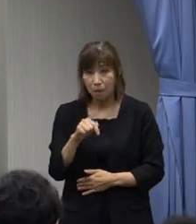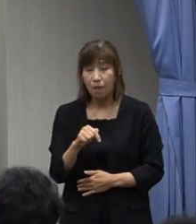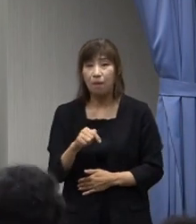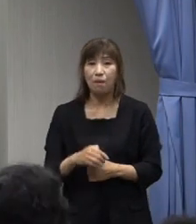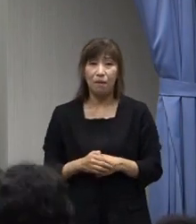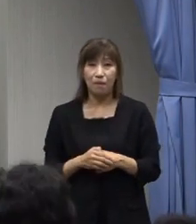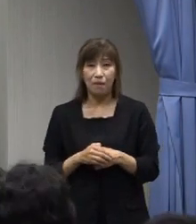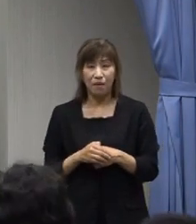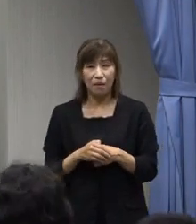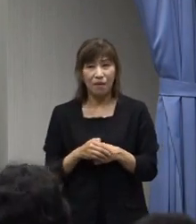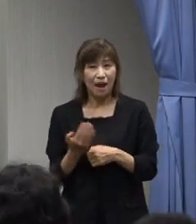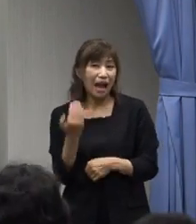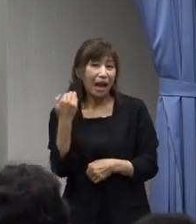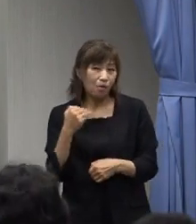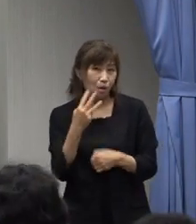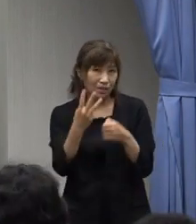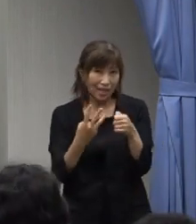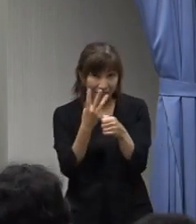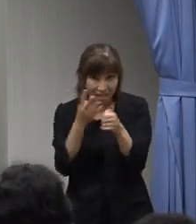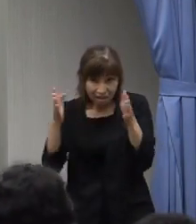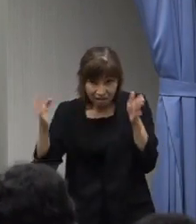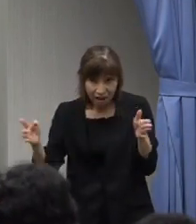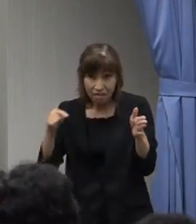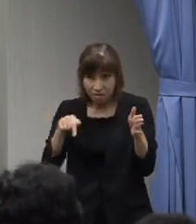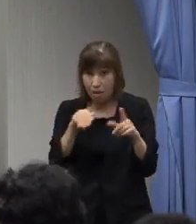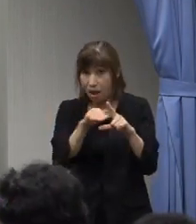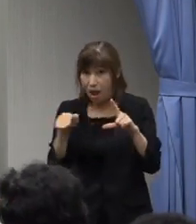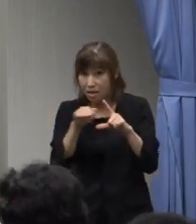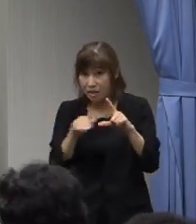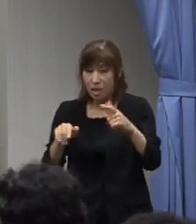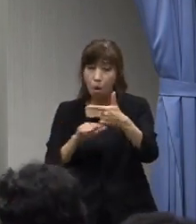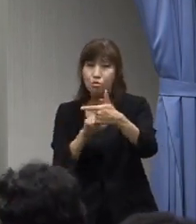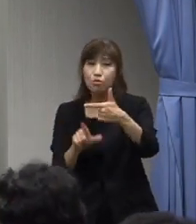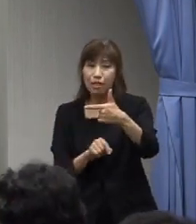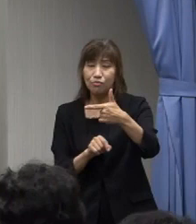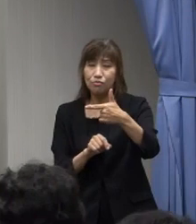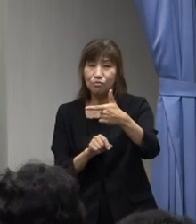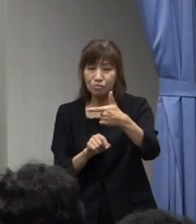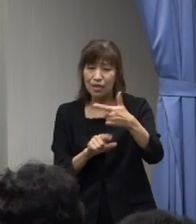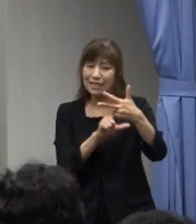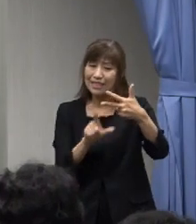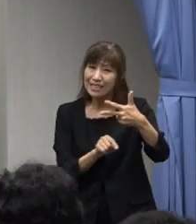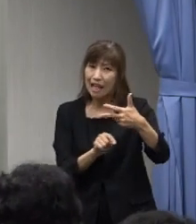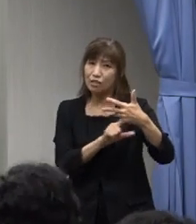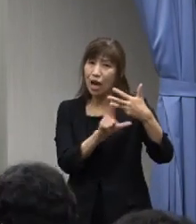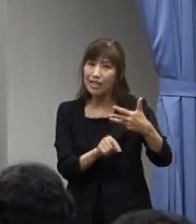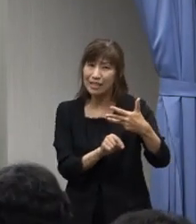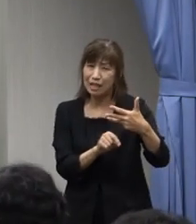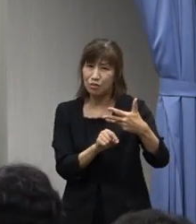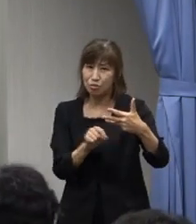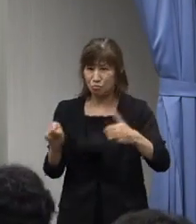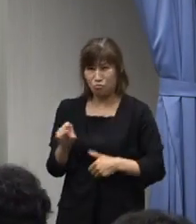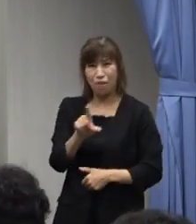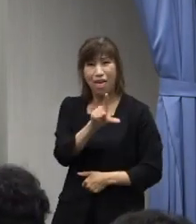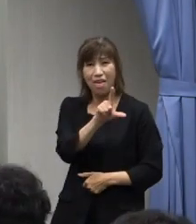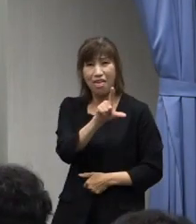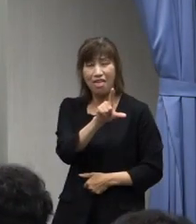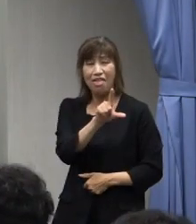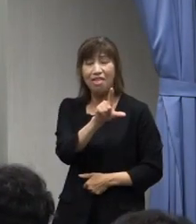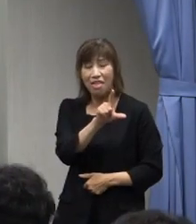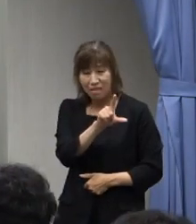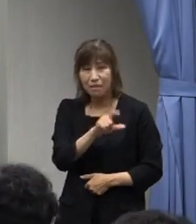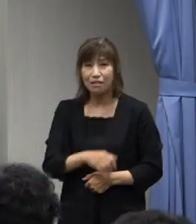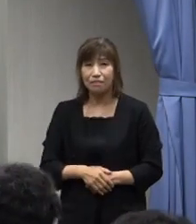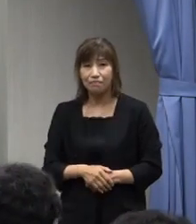間ですけれども、6月から7月、8月はやはり増えていきます。6月が570人、そ